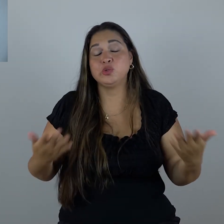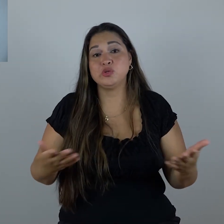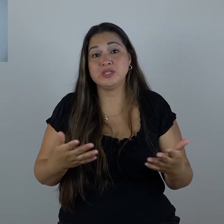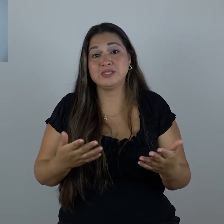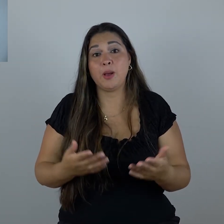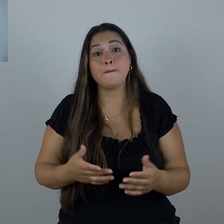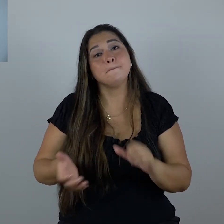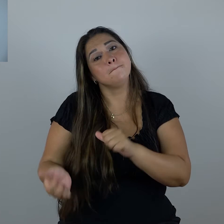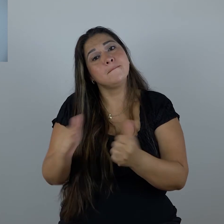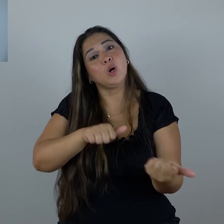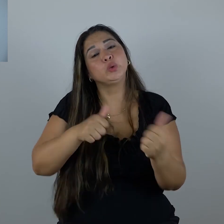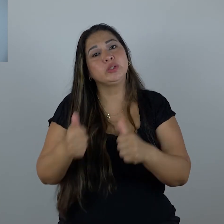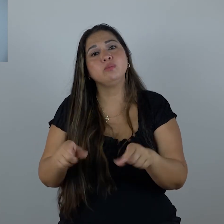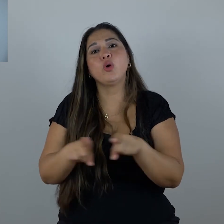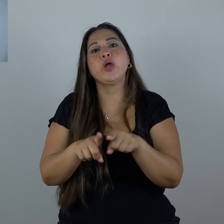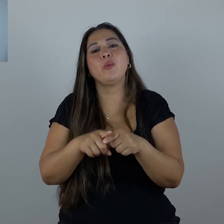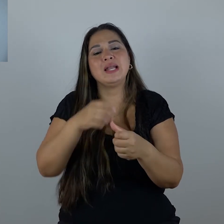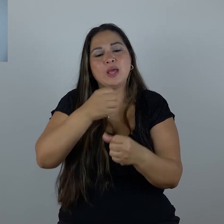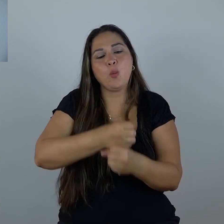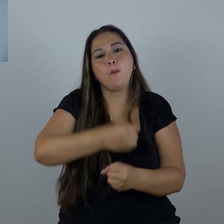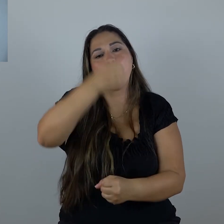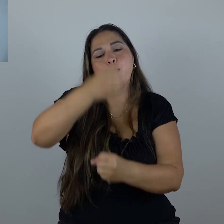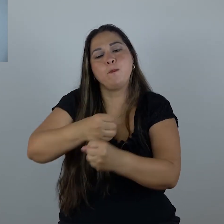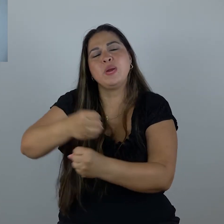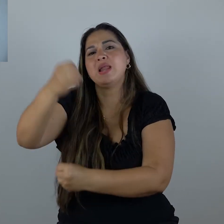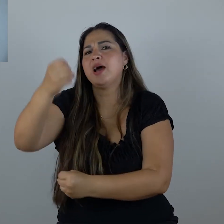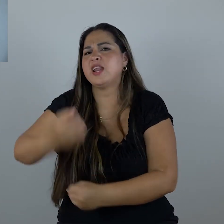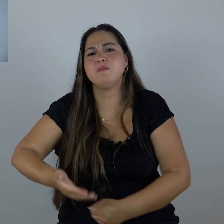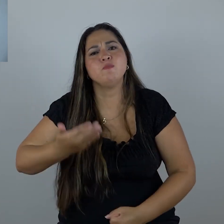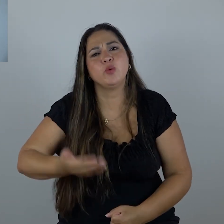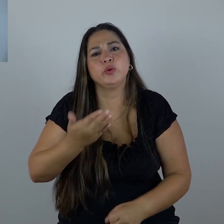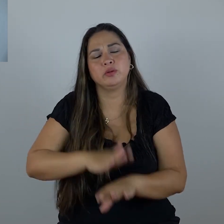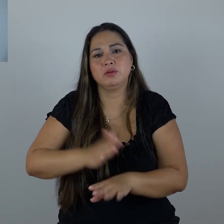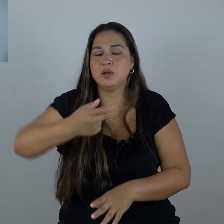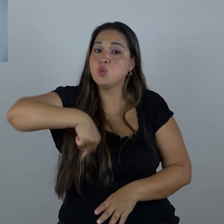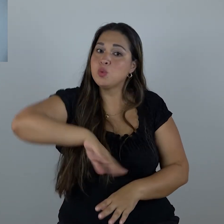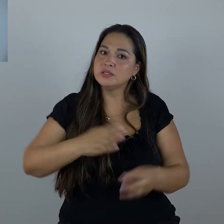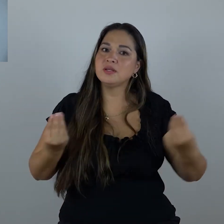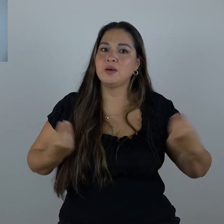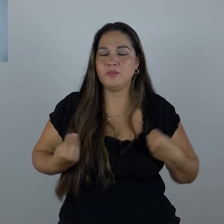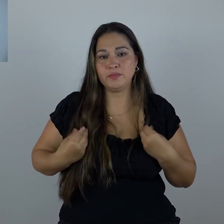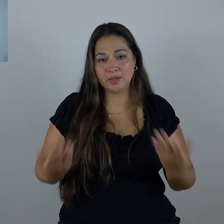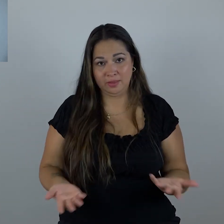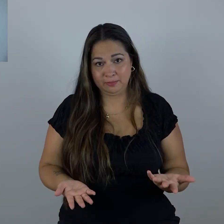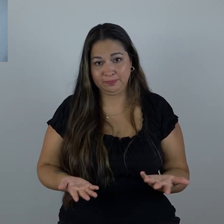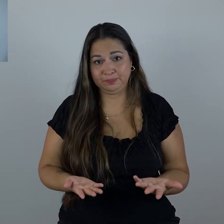un pilar fundamental también para nuestra vida. Y es que es el inicio